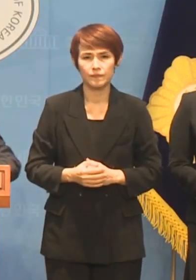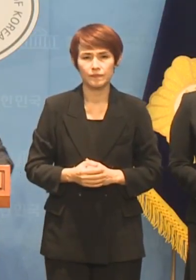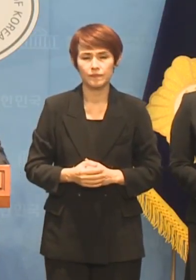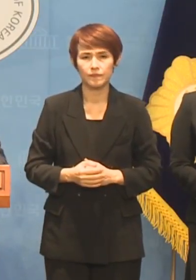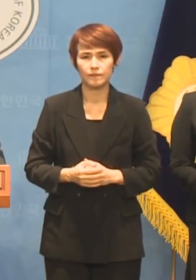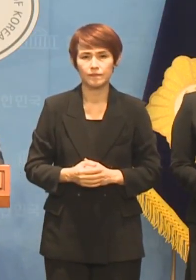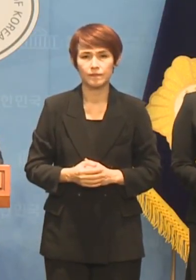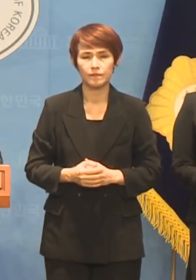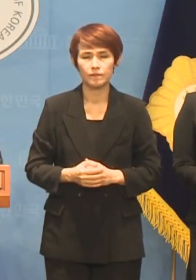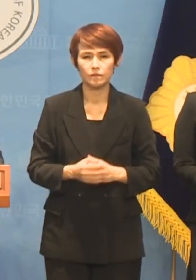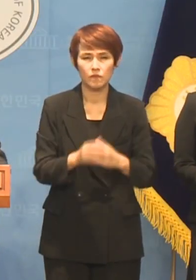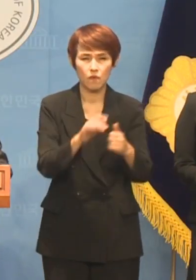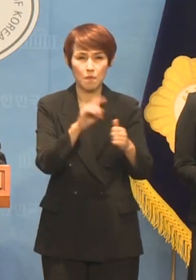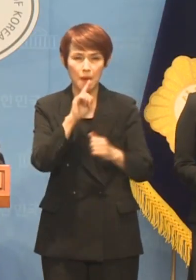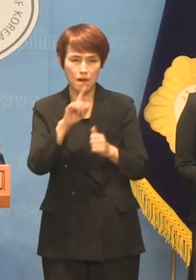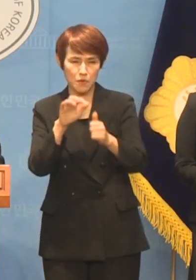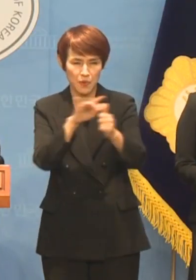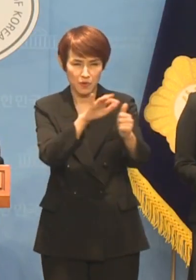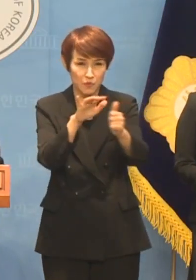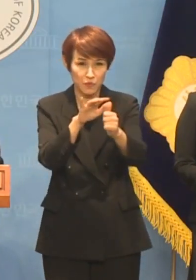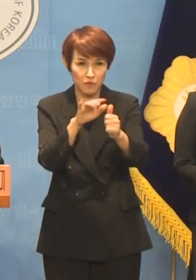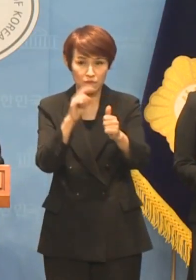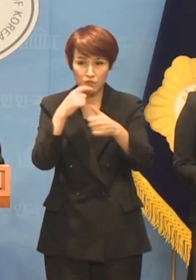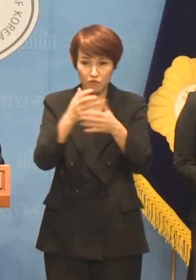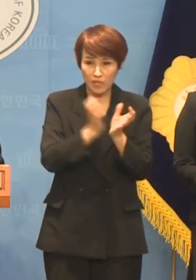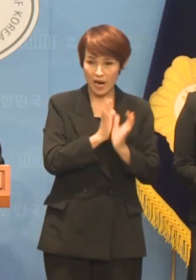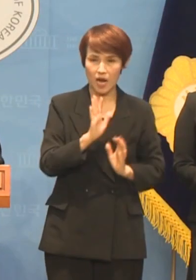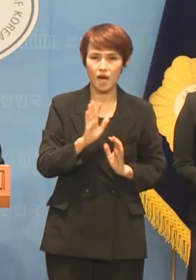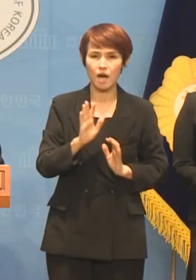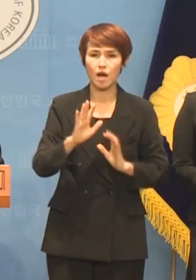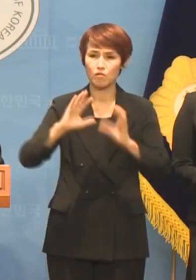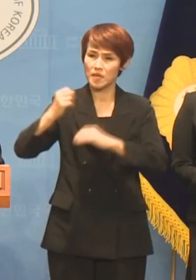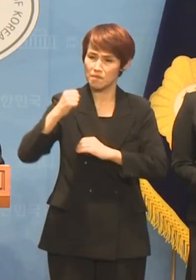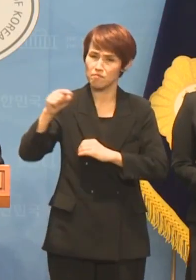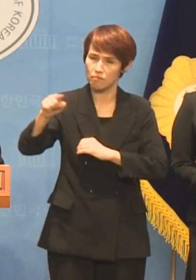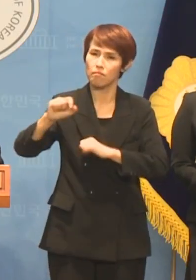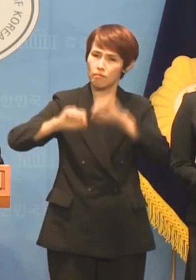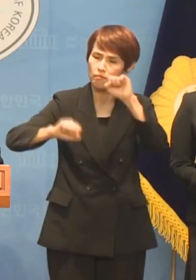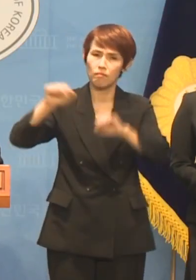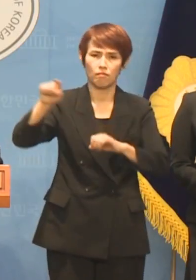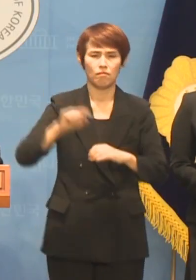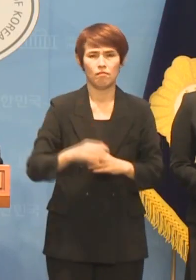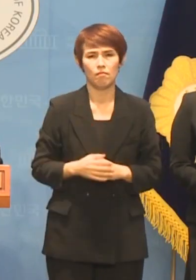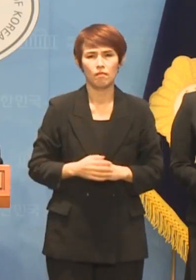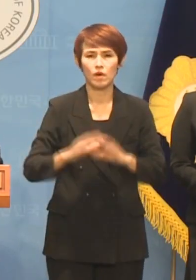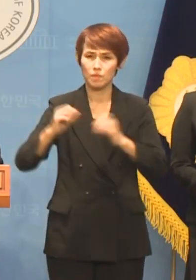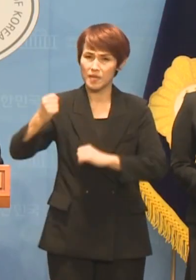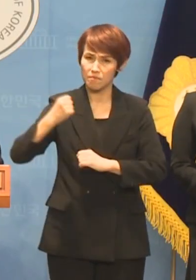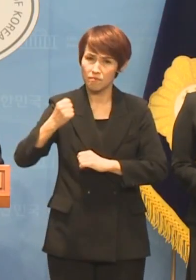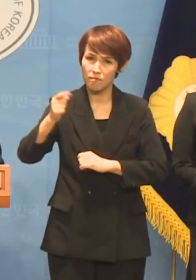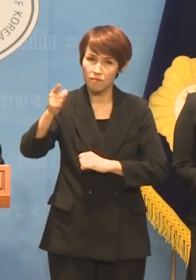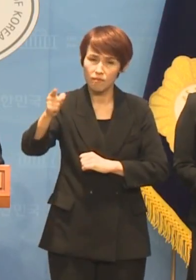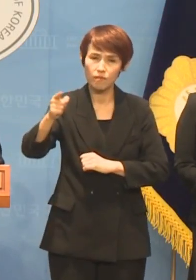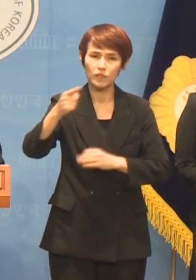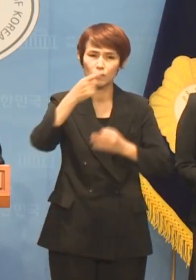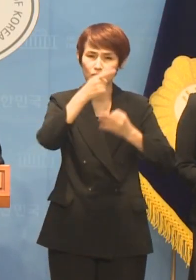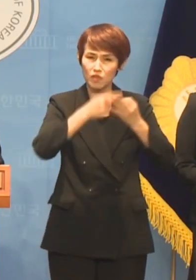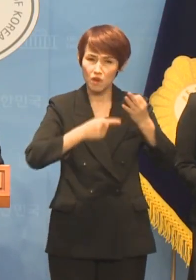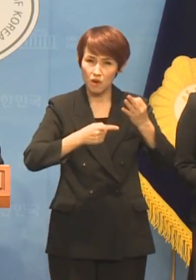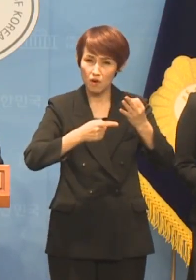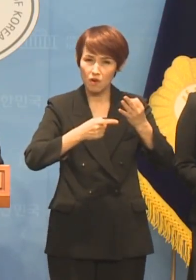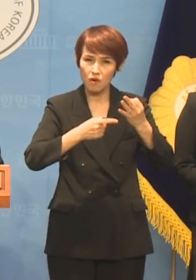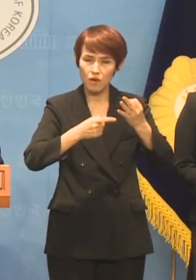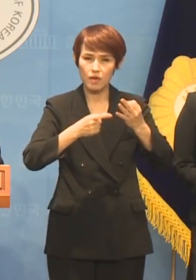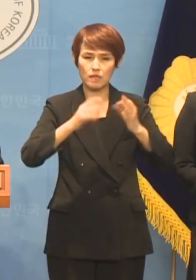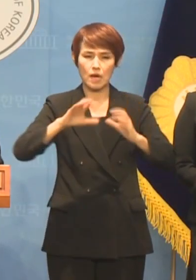이처럼 회유는 민주당이 아니라 국민의힘 측이 하고 있습니다. 국민의힘은 윤석열의 터무니없는